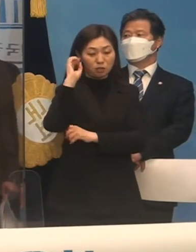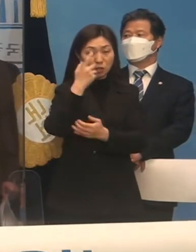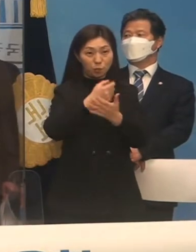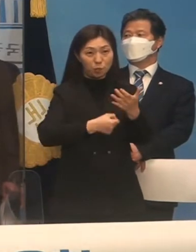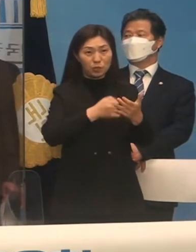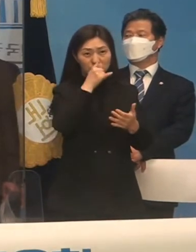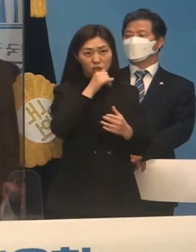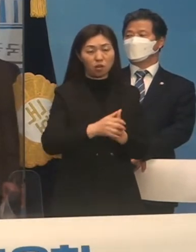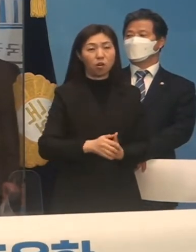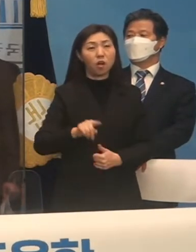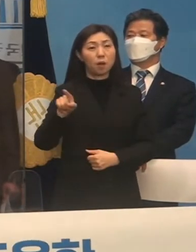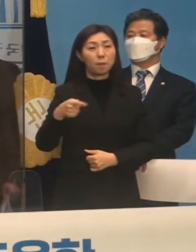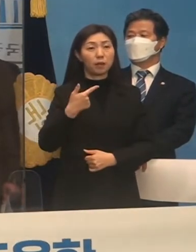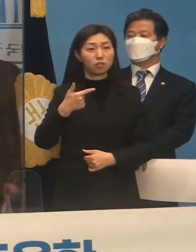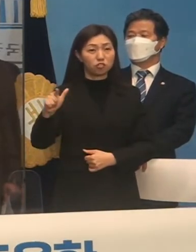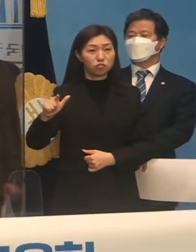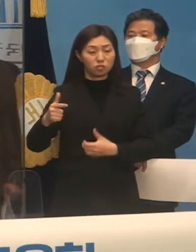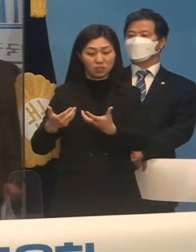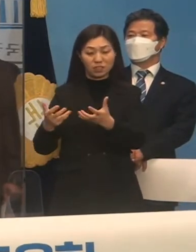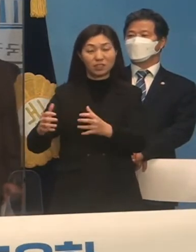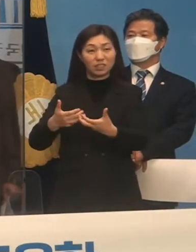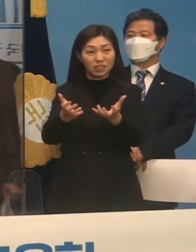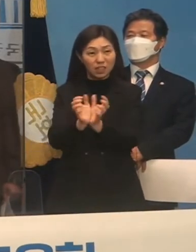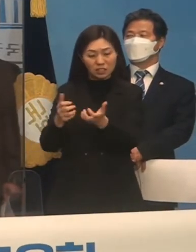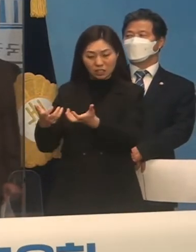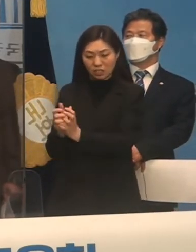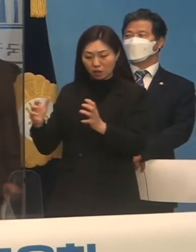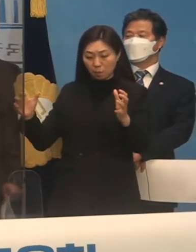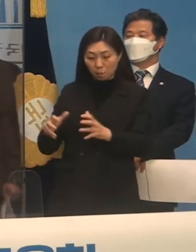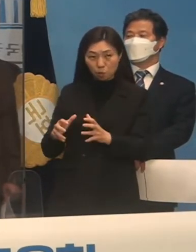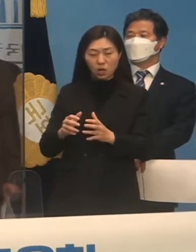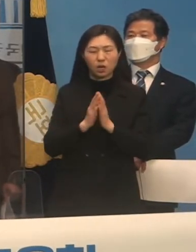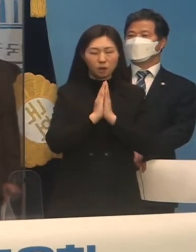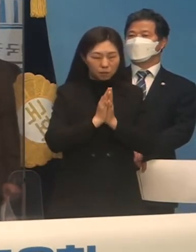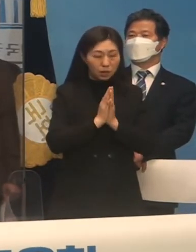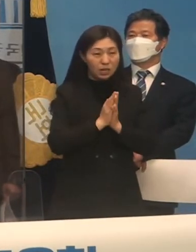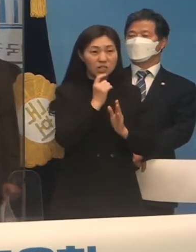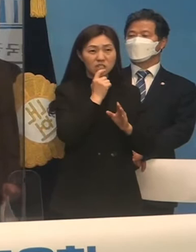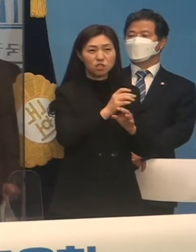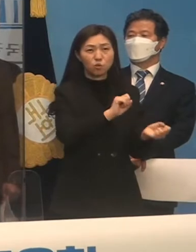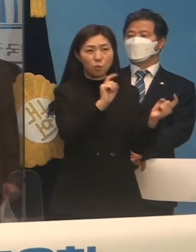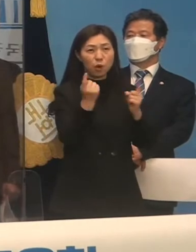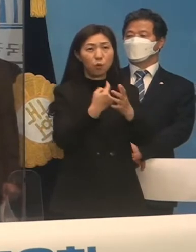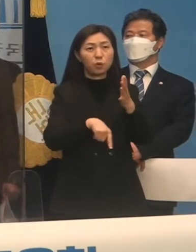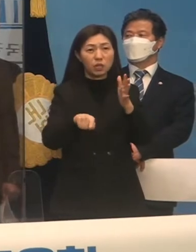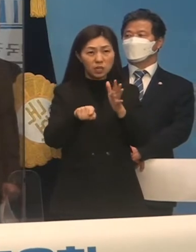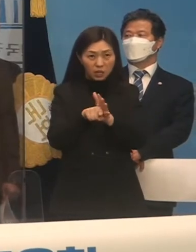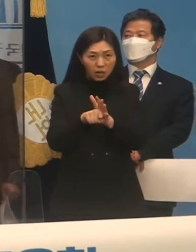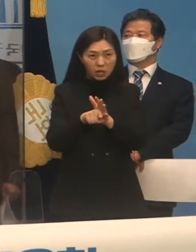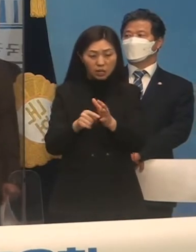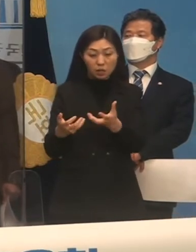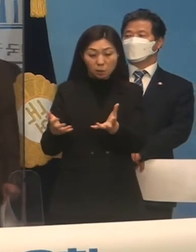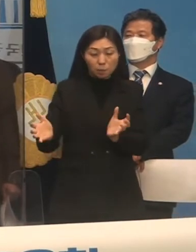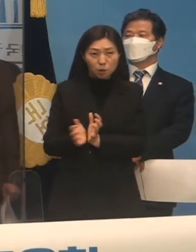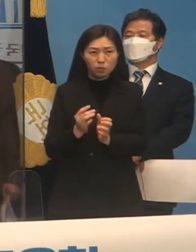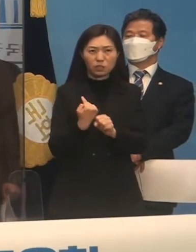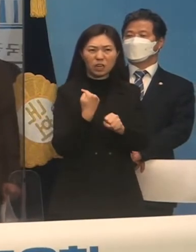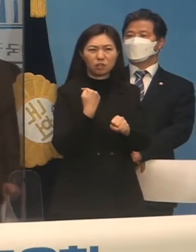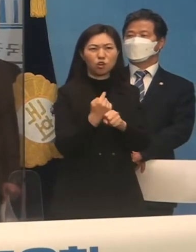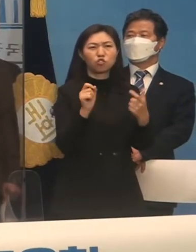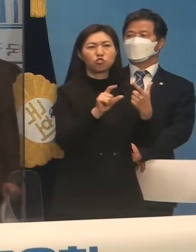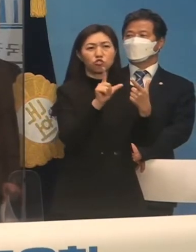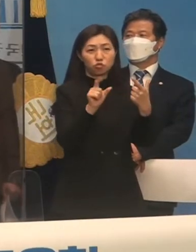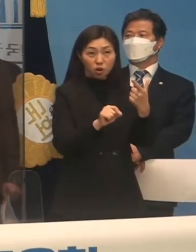단체가 모여있는 미얀마 민주주의를 지지하는 한국시민사회단체 모임은 작년 2월 26일에 결성된 이후 지금까지